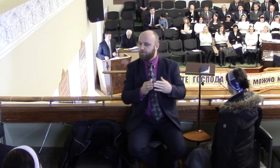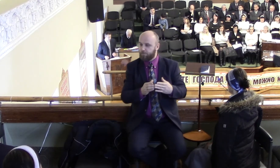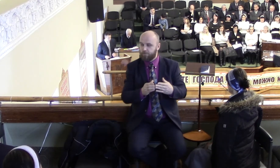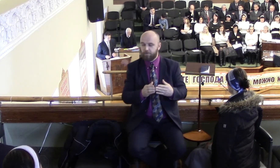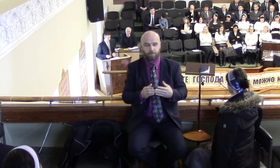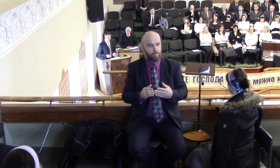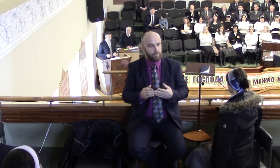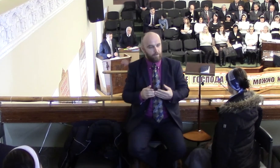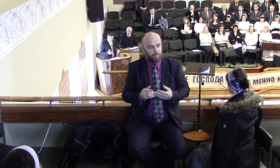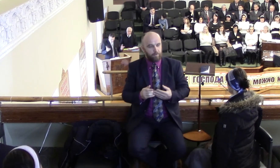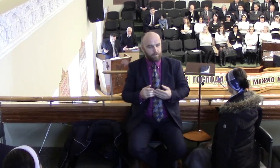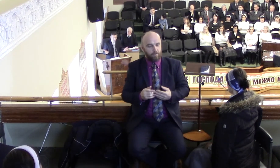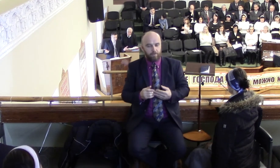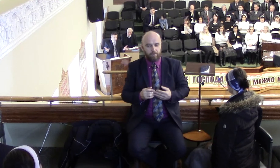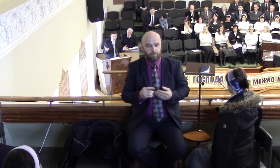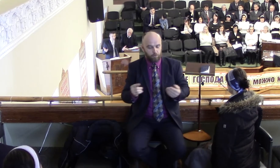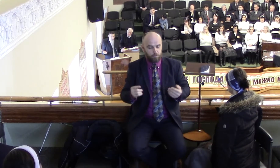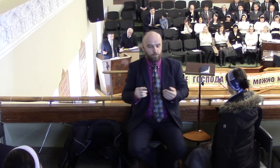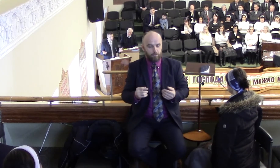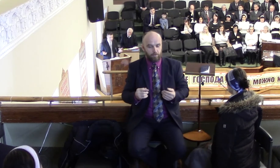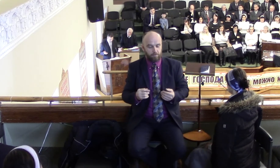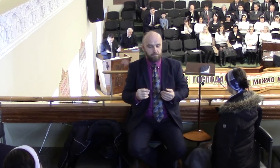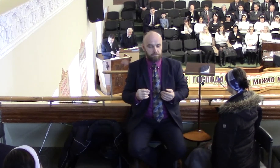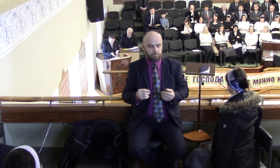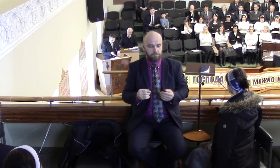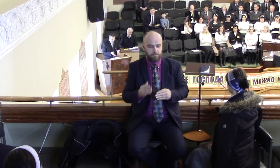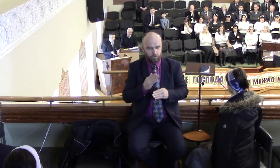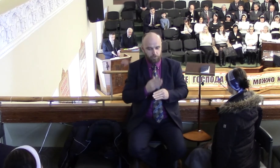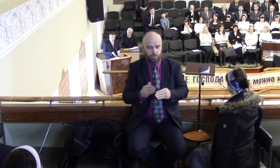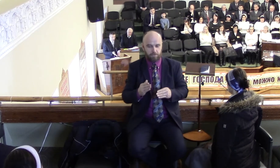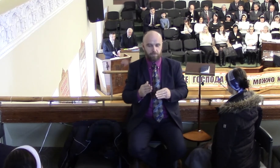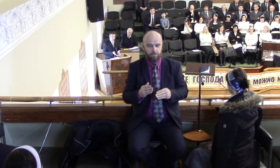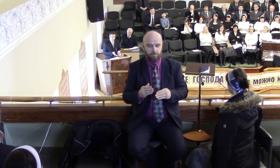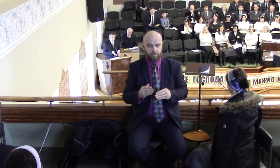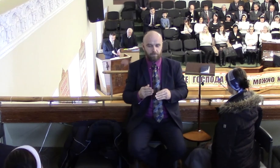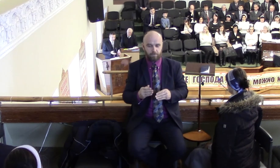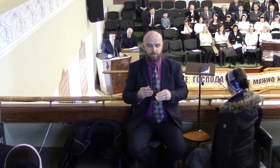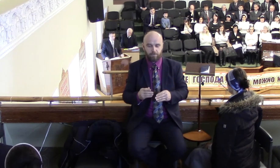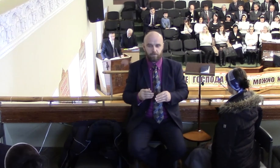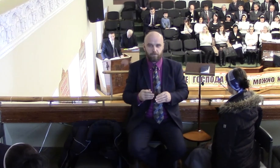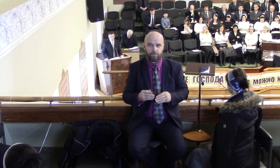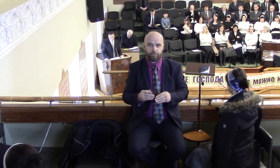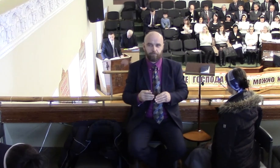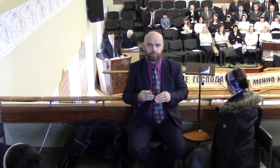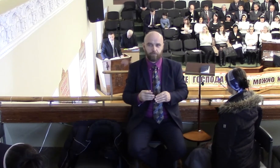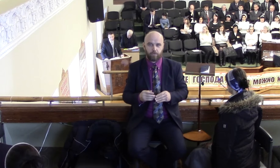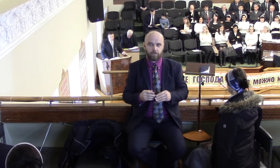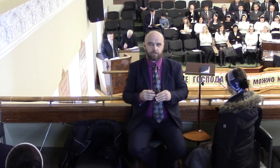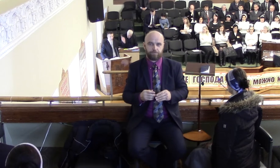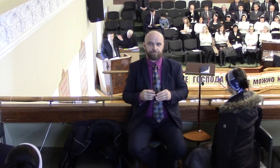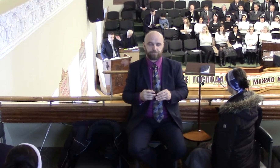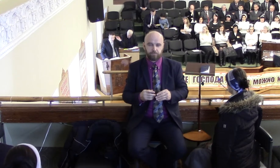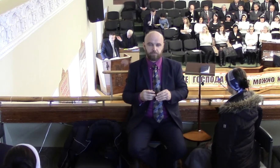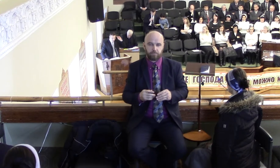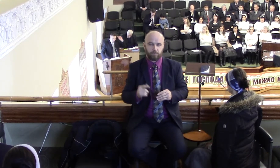образом, братья и сестры, вот еще одна привилегия христианина. Конечно, в 1 послании Коринфянам, 15 главе, апостол Павел говорит